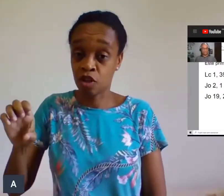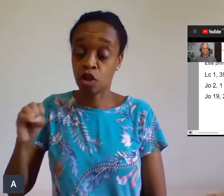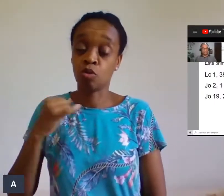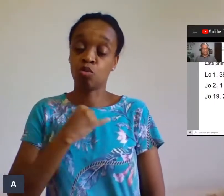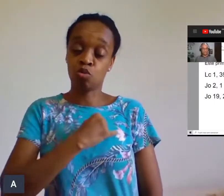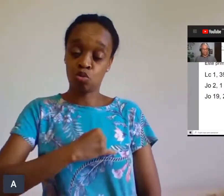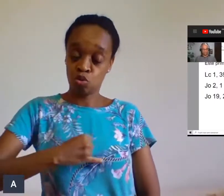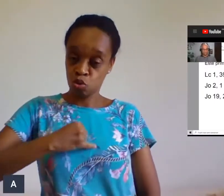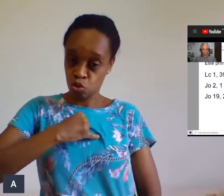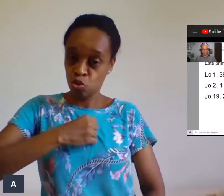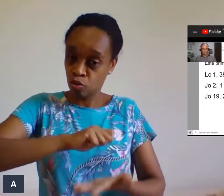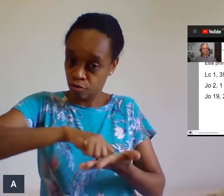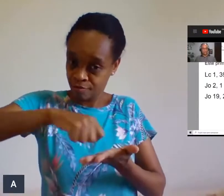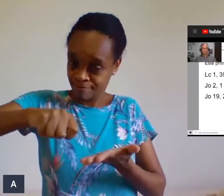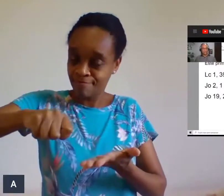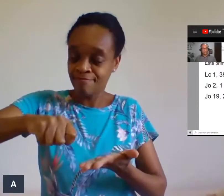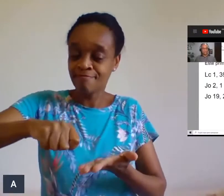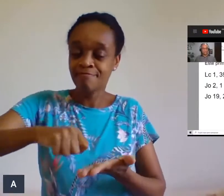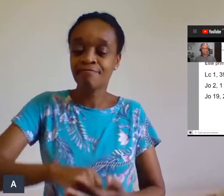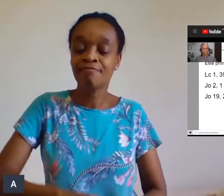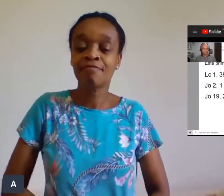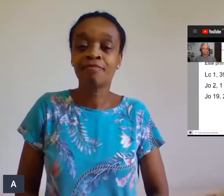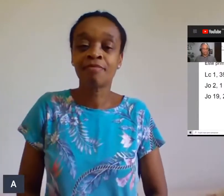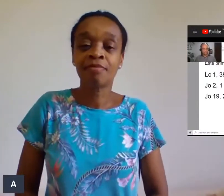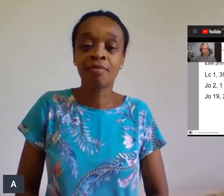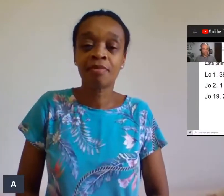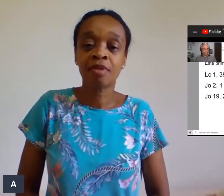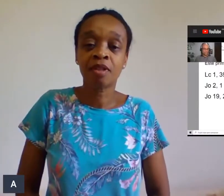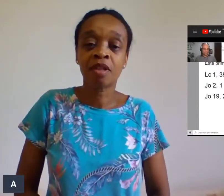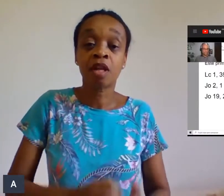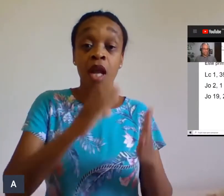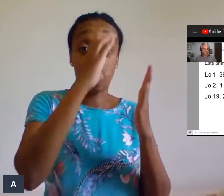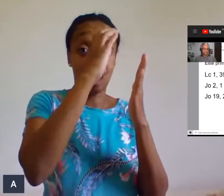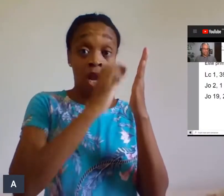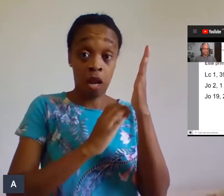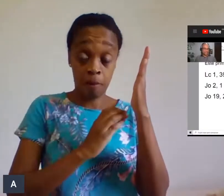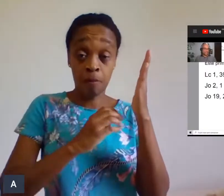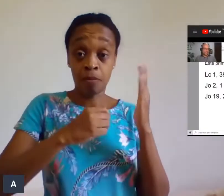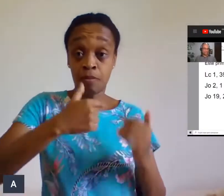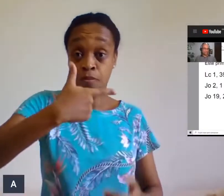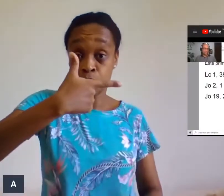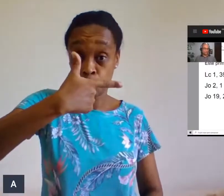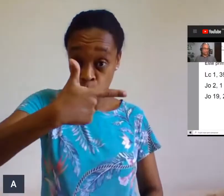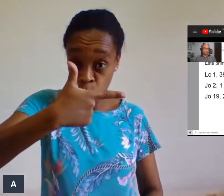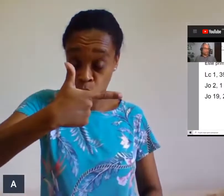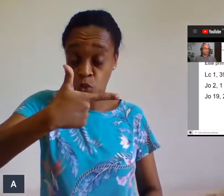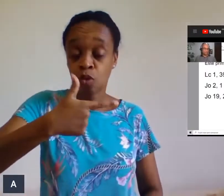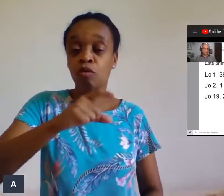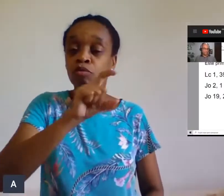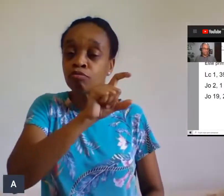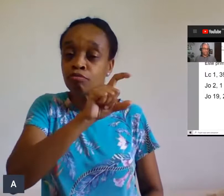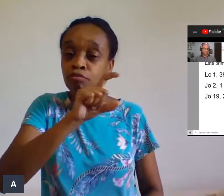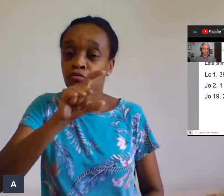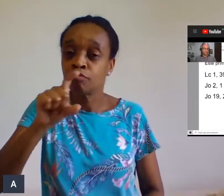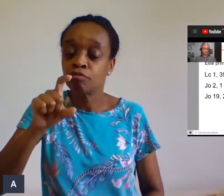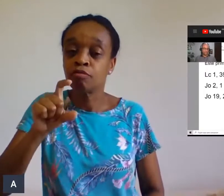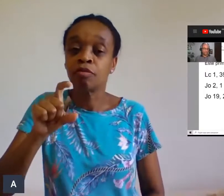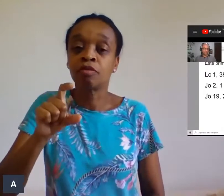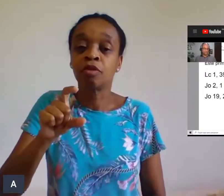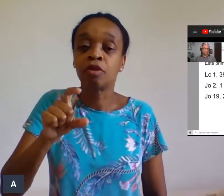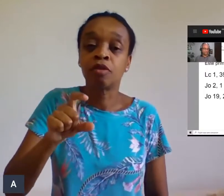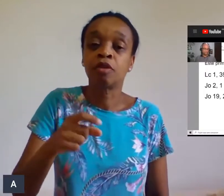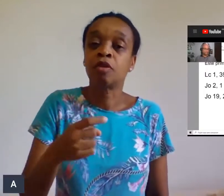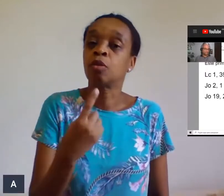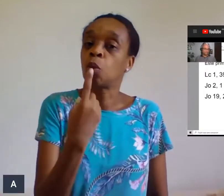Vamos ao evangelista João, capítulo 2, versículo 1. Já achei